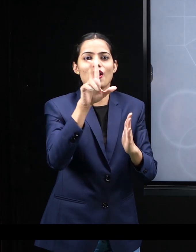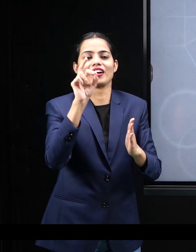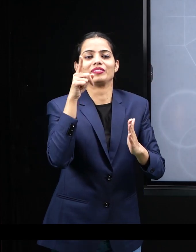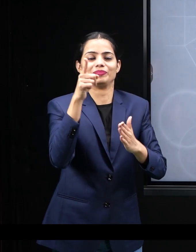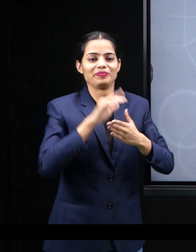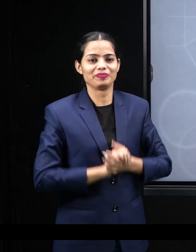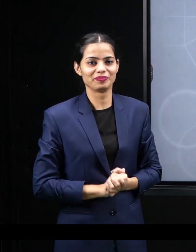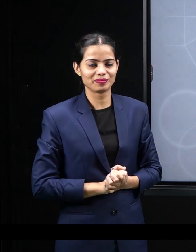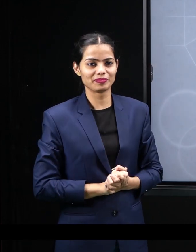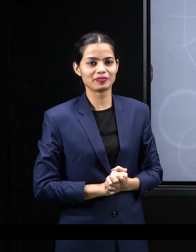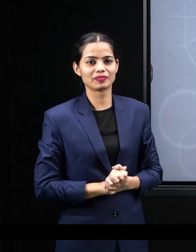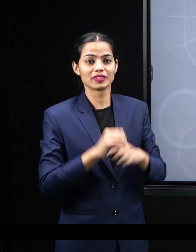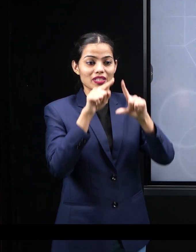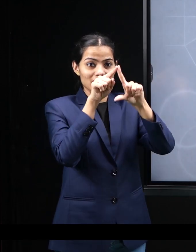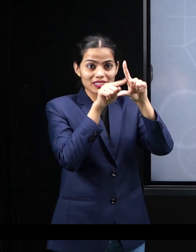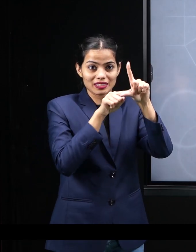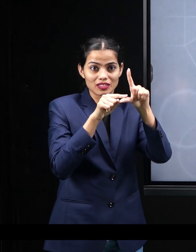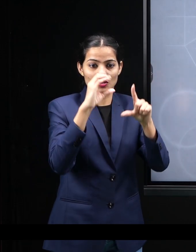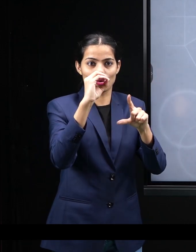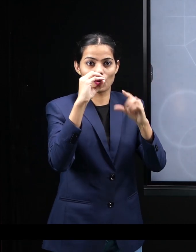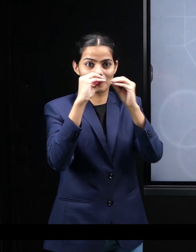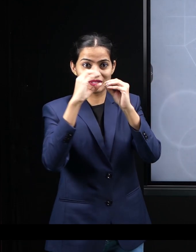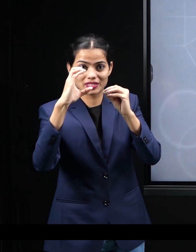குறுங்கோணம் OBC ஈடு 90 பாகை.